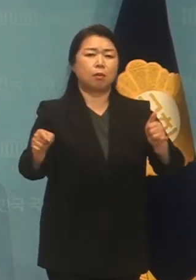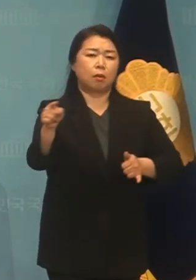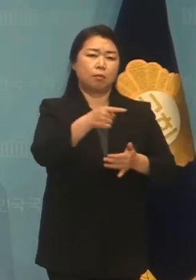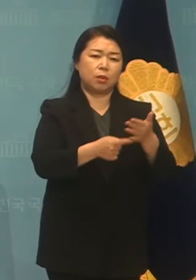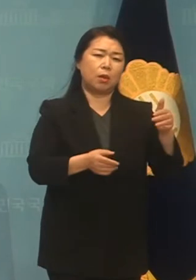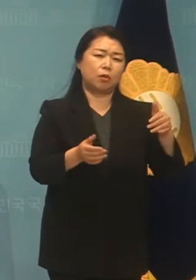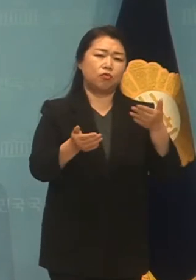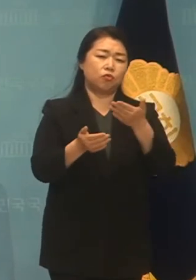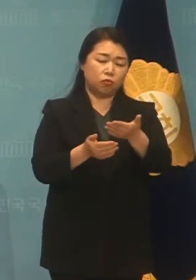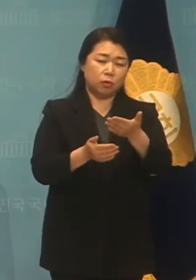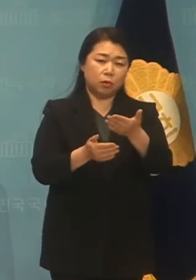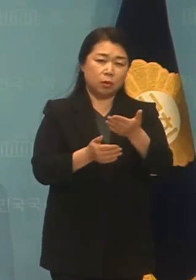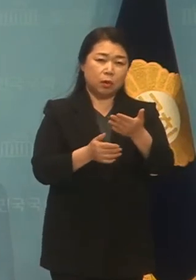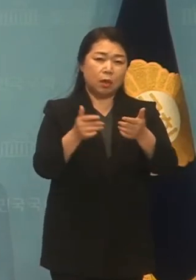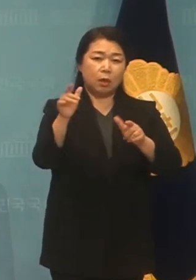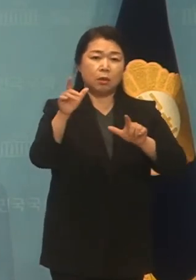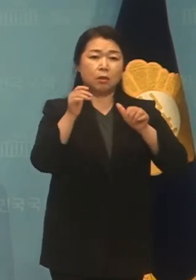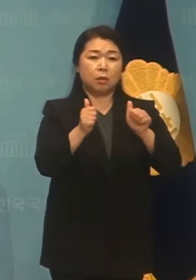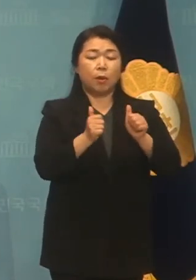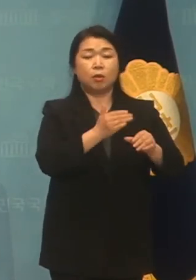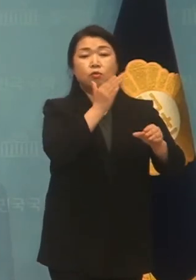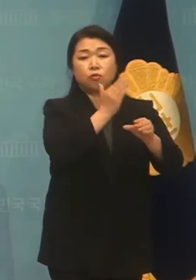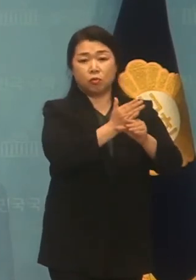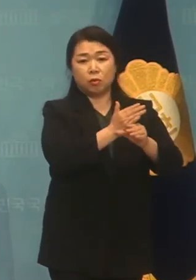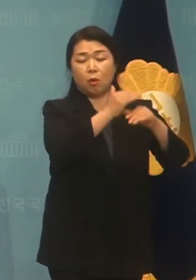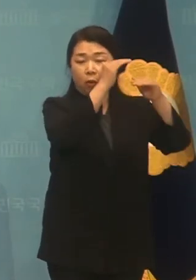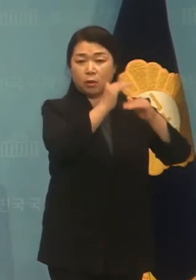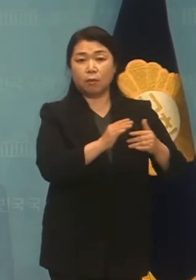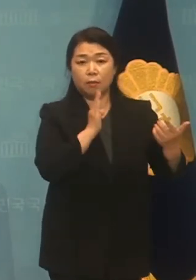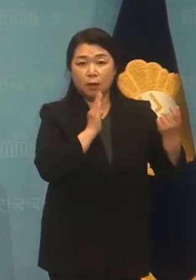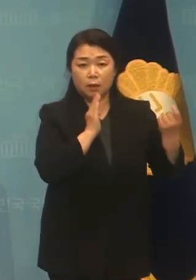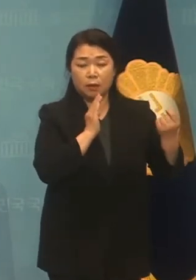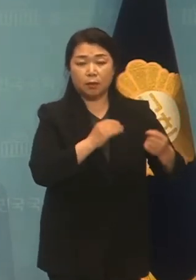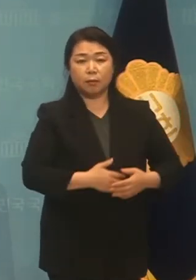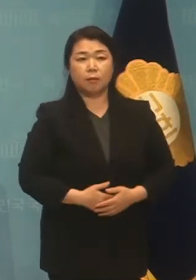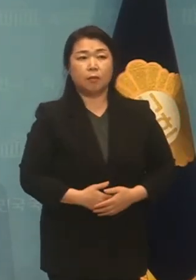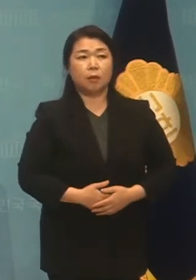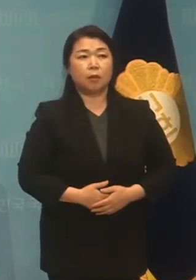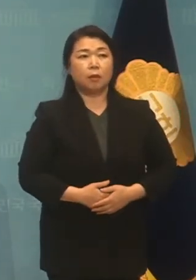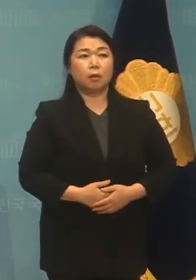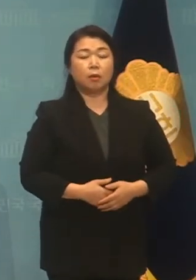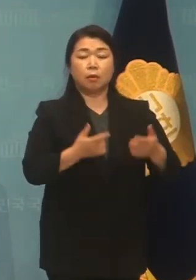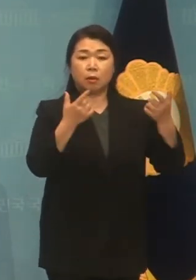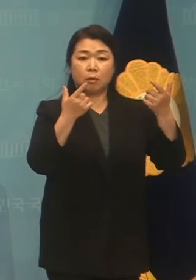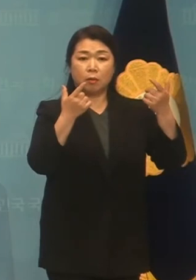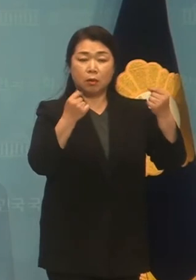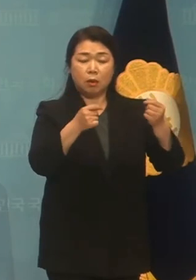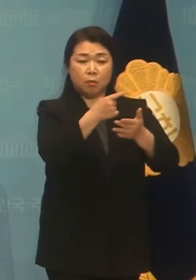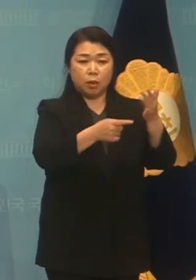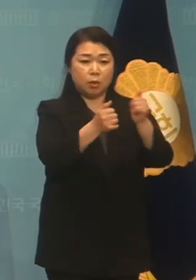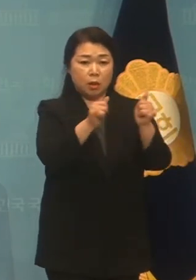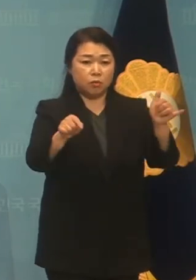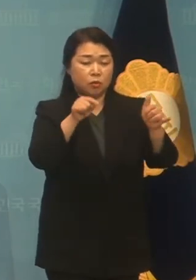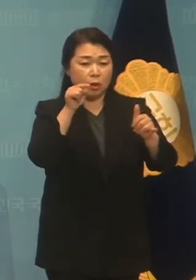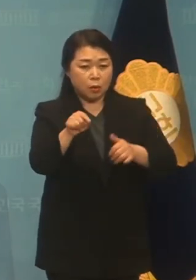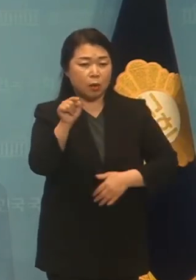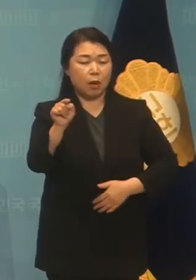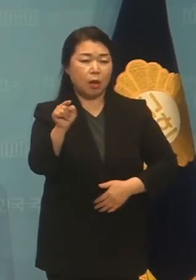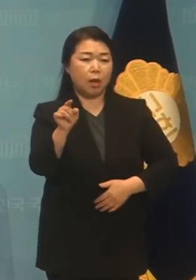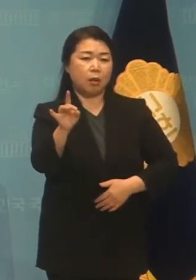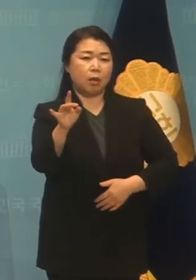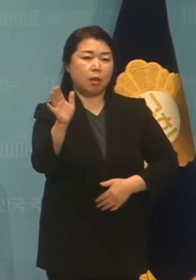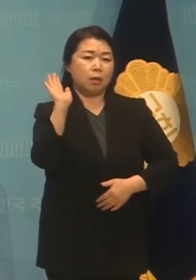피해를 입힌 그런 걸로서 지금 재판이 진행되고 있고 그런 과정이 있었지 않습니까? 그런 그 피해자 중에